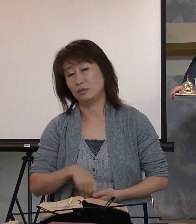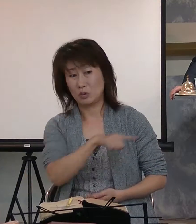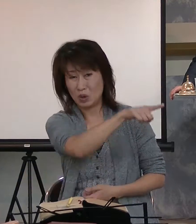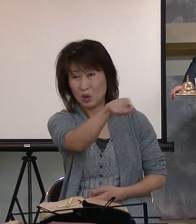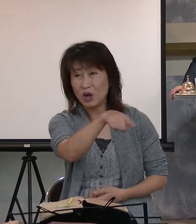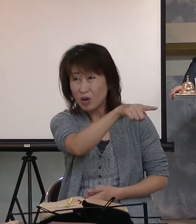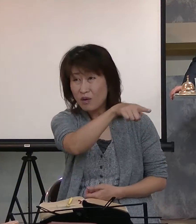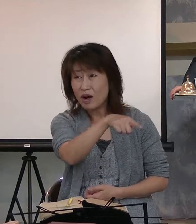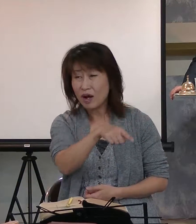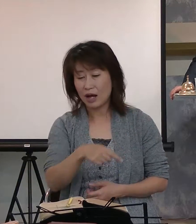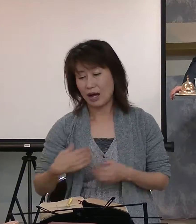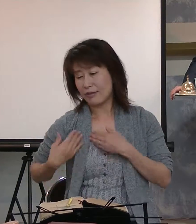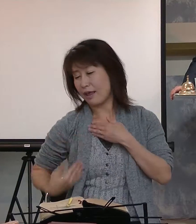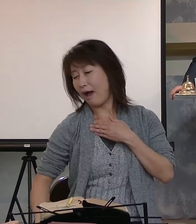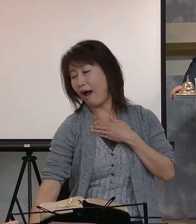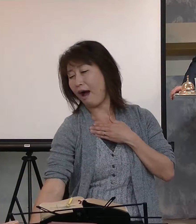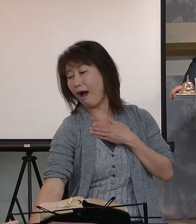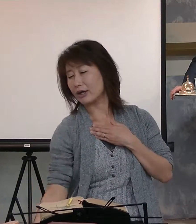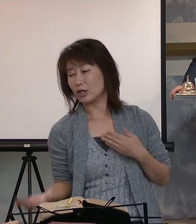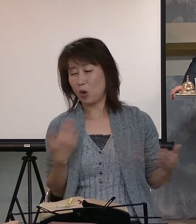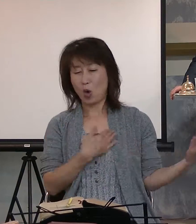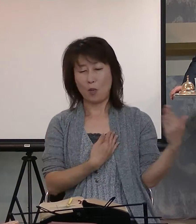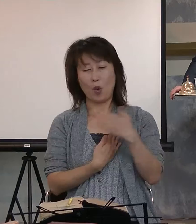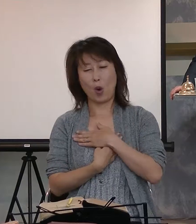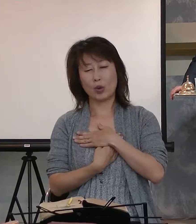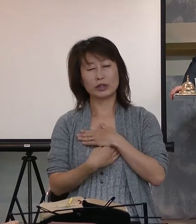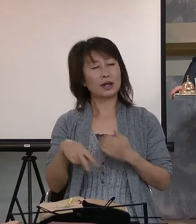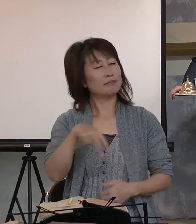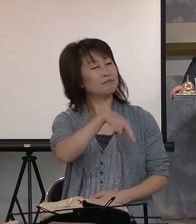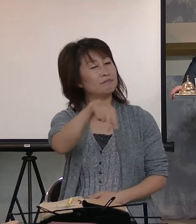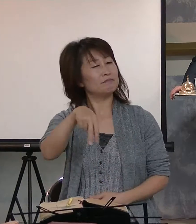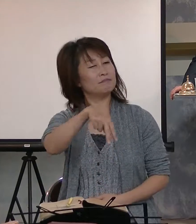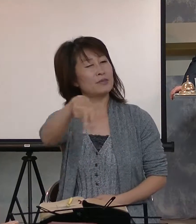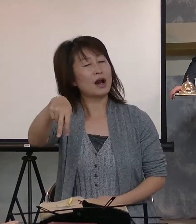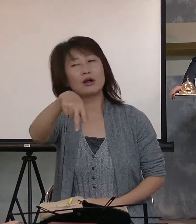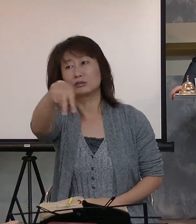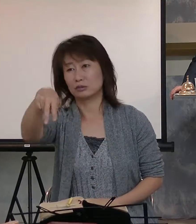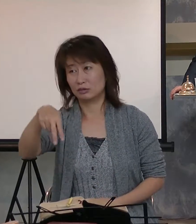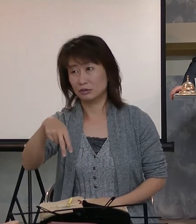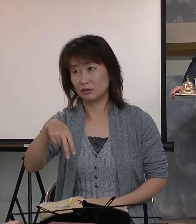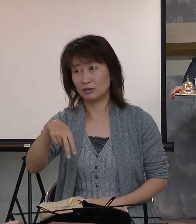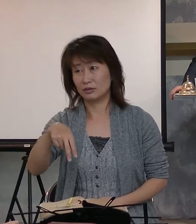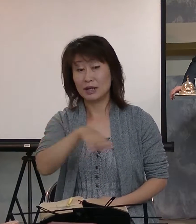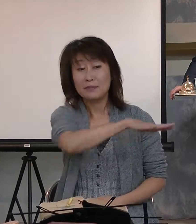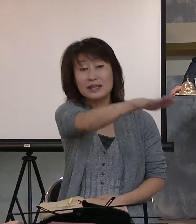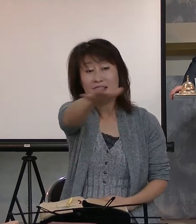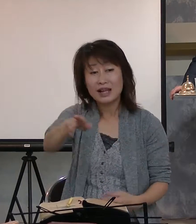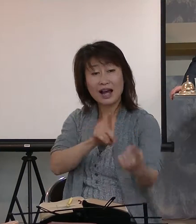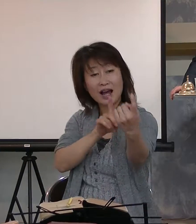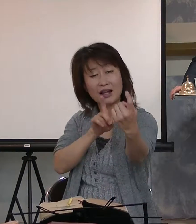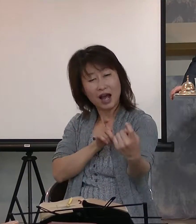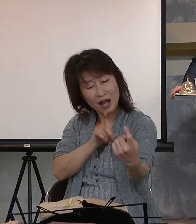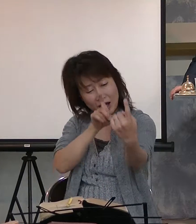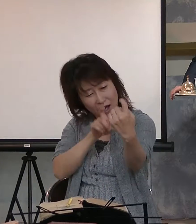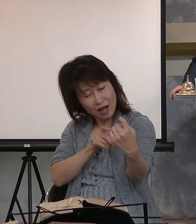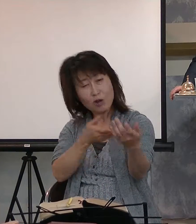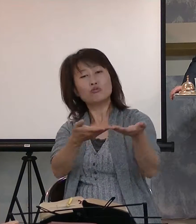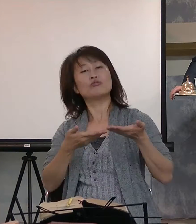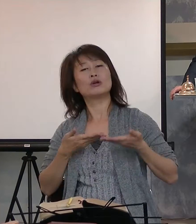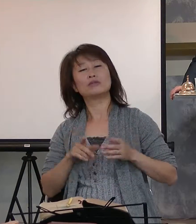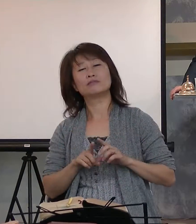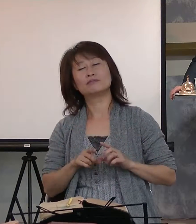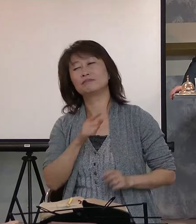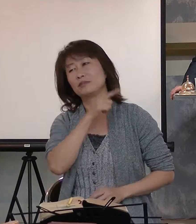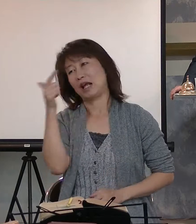衣をまとって歩き回ったり、広場で挨拶されたりすることが大好き